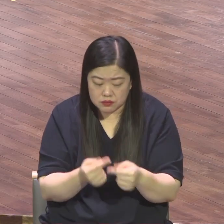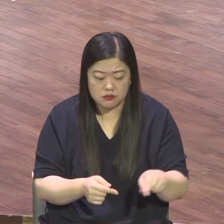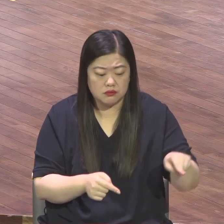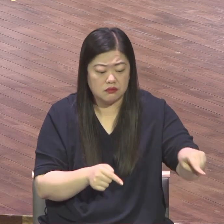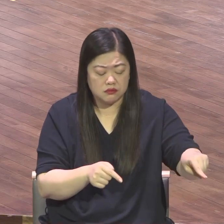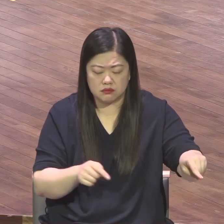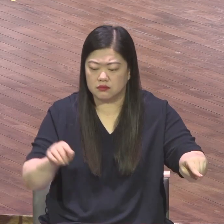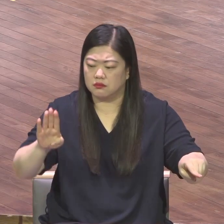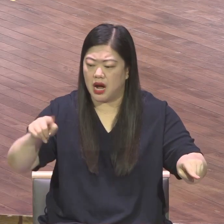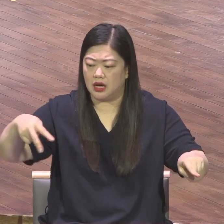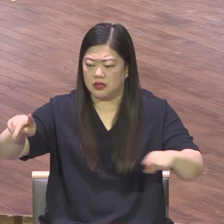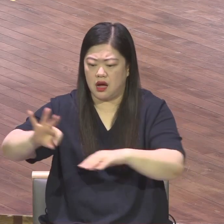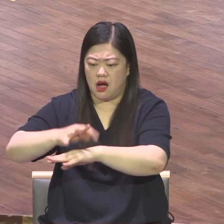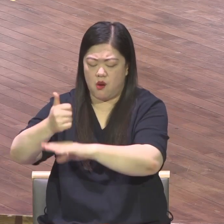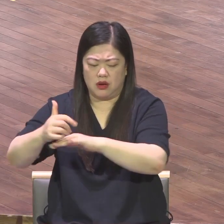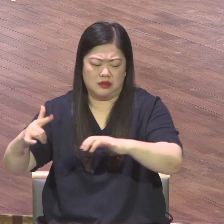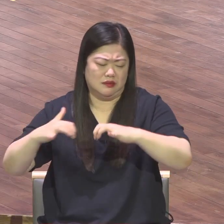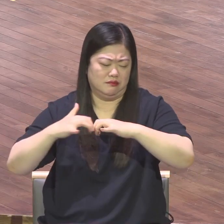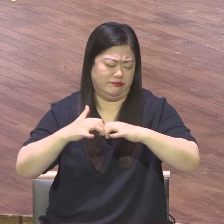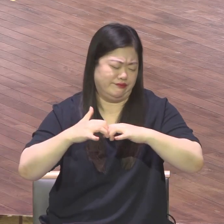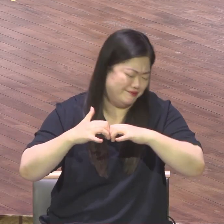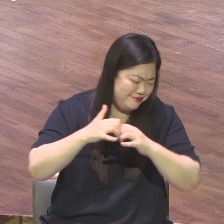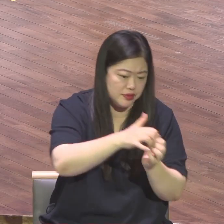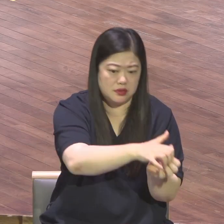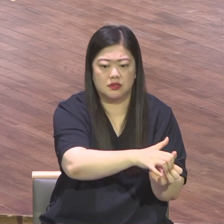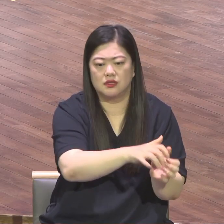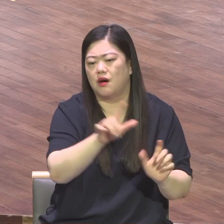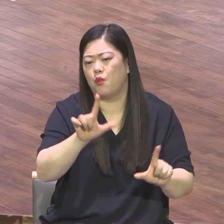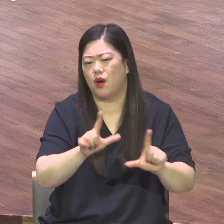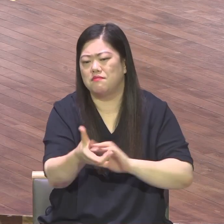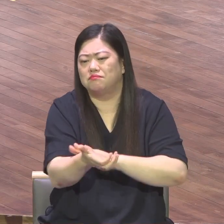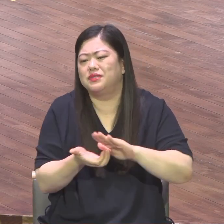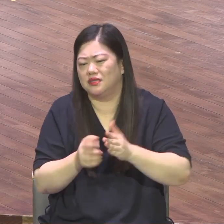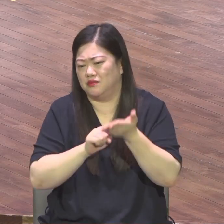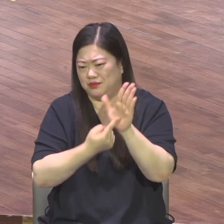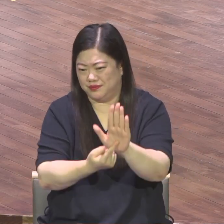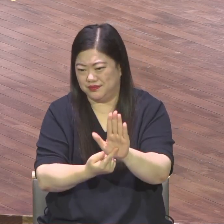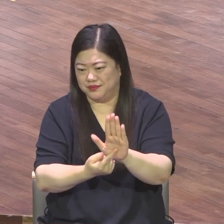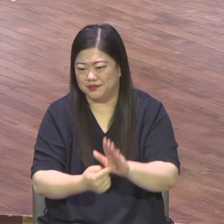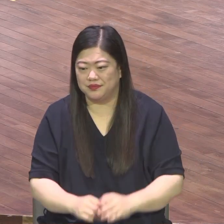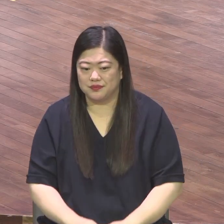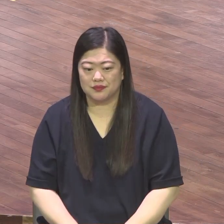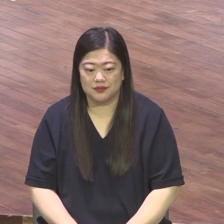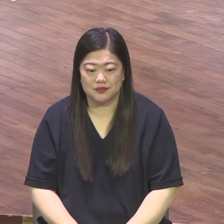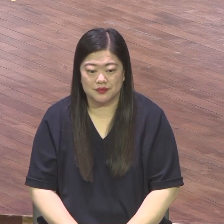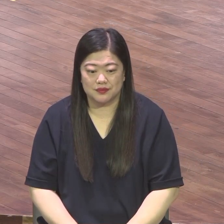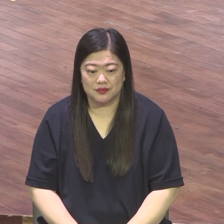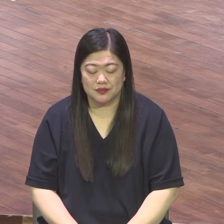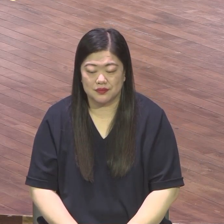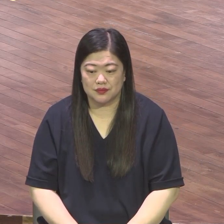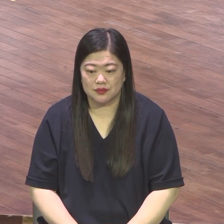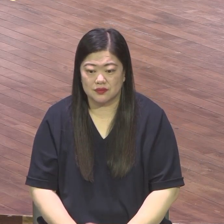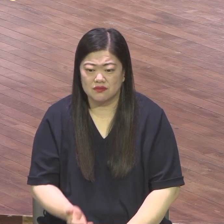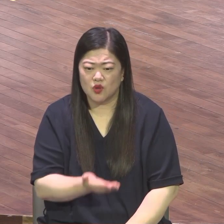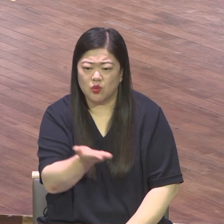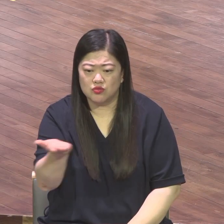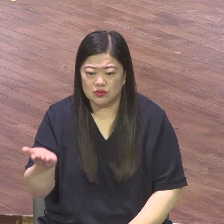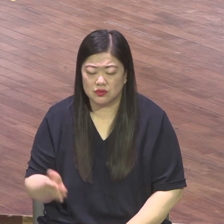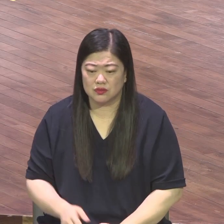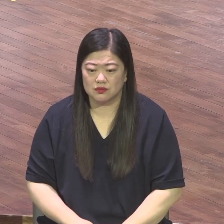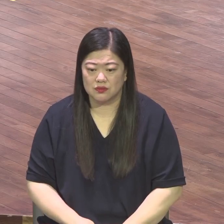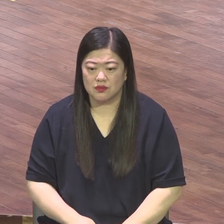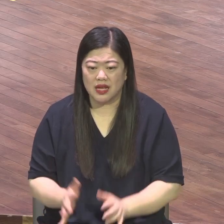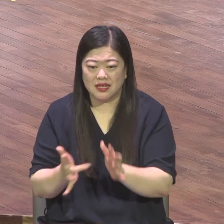견고한 망대를 박살내버렸었다. 그래서 우리는 더 이상 이제는 죄종이 아니에요.